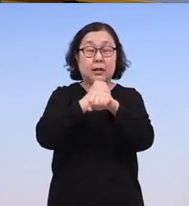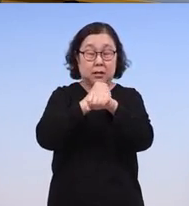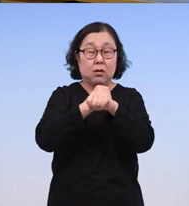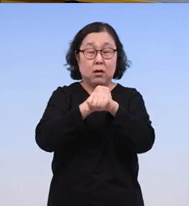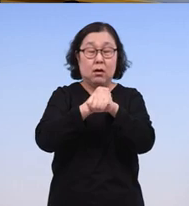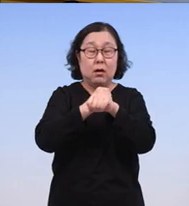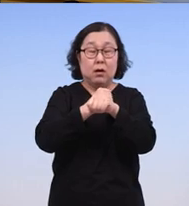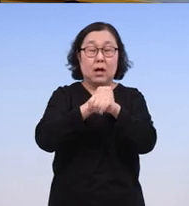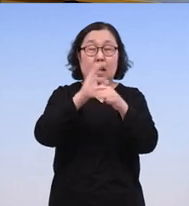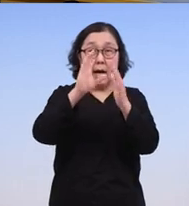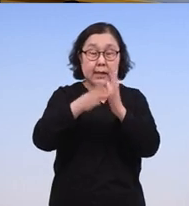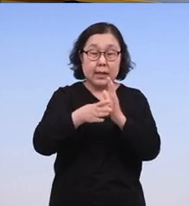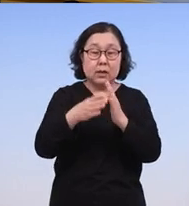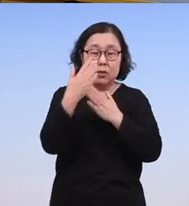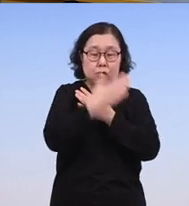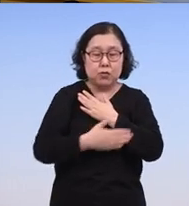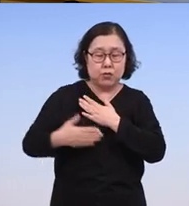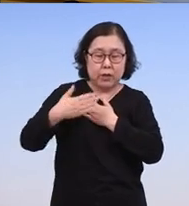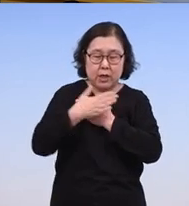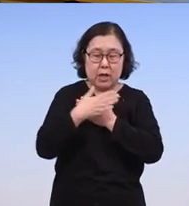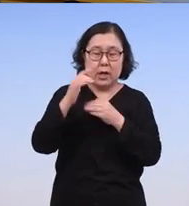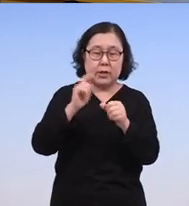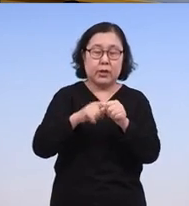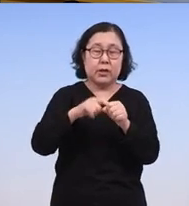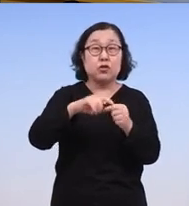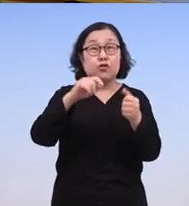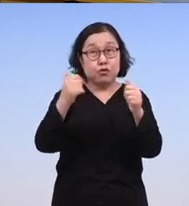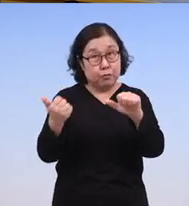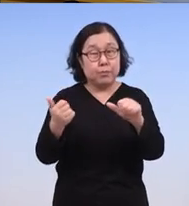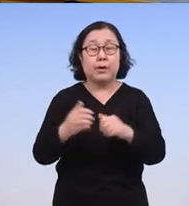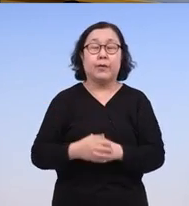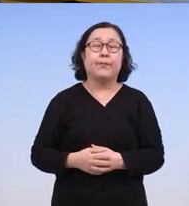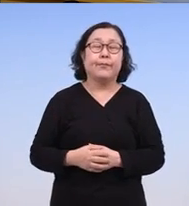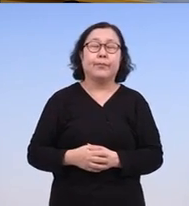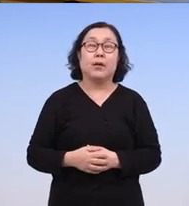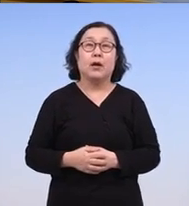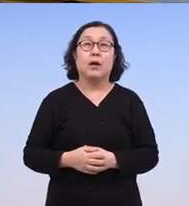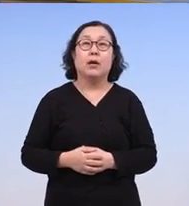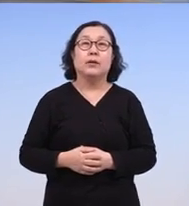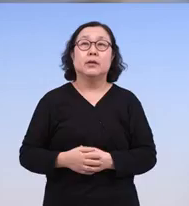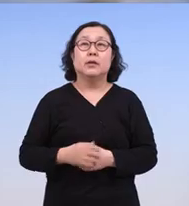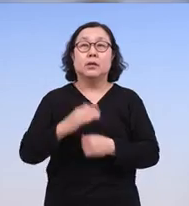사망했습니다. 이렇게 판정 내릴 때 이건 육체적인 죽음을 말합니다.